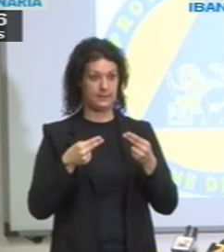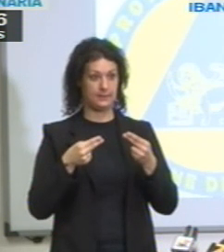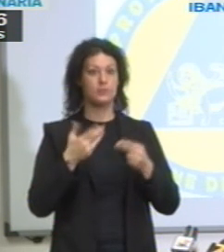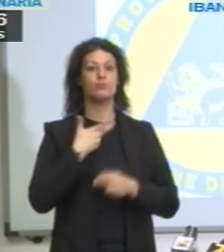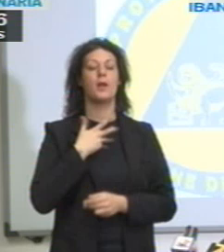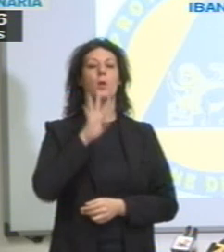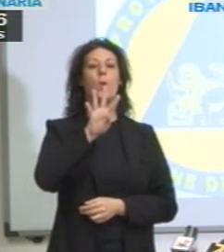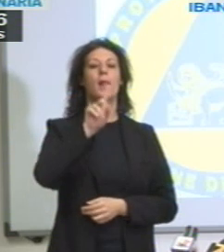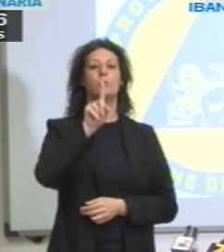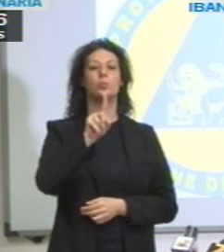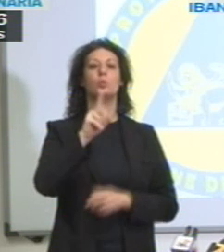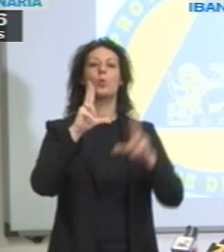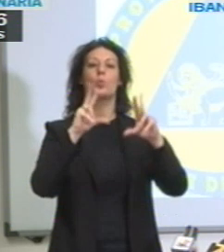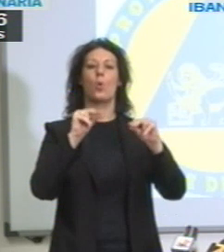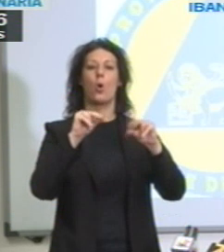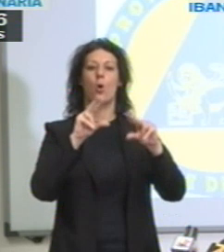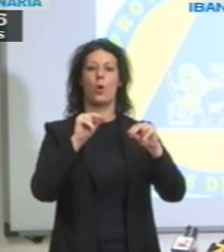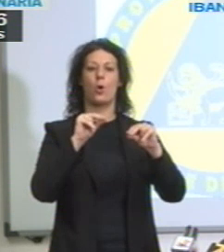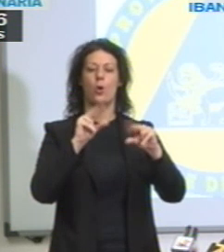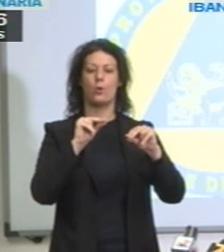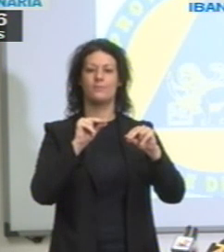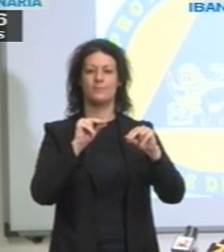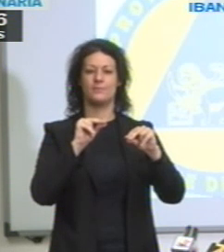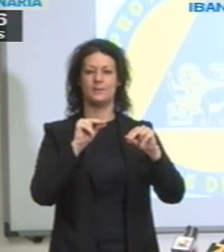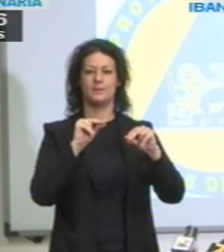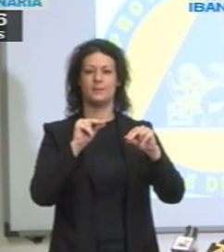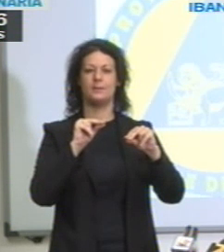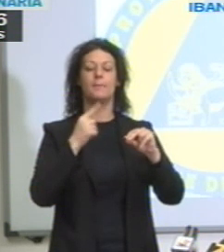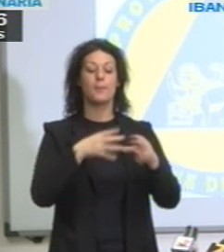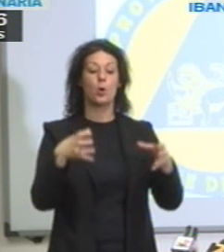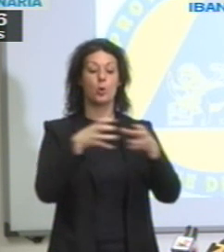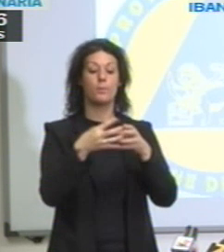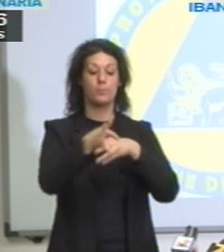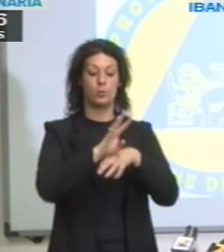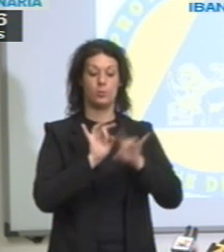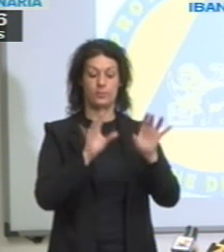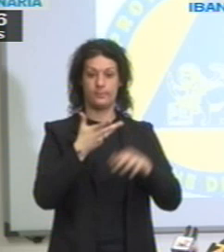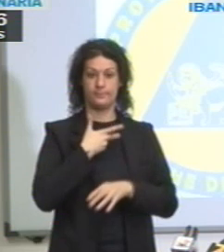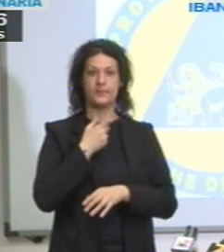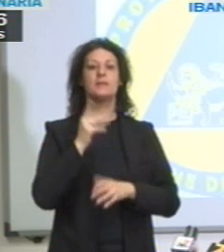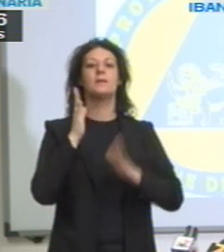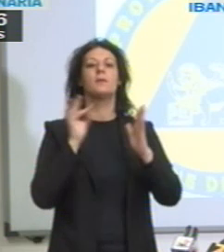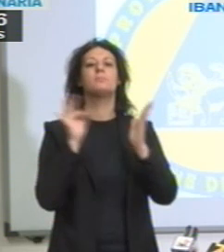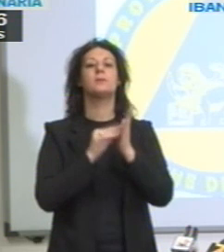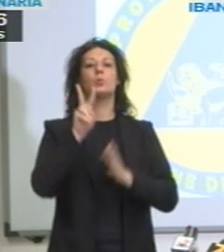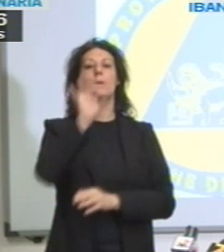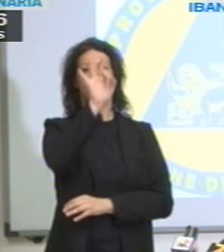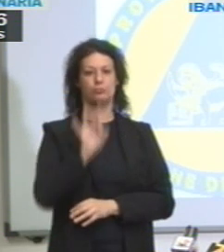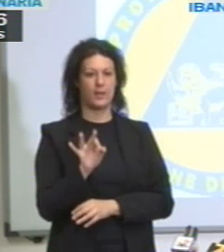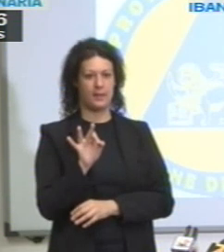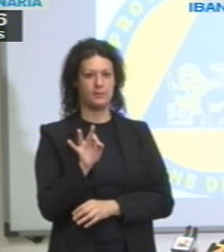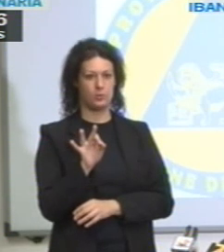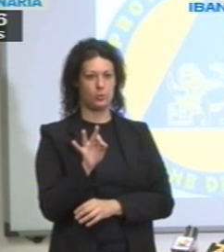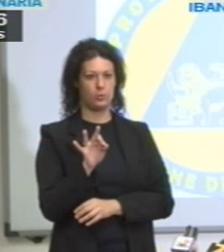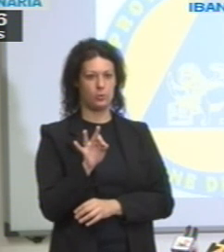nuovi casi su 18.139 positivi, pari al 2,2%. Questo è uno dei